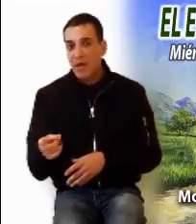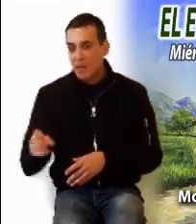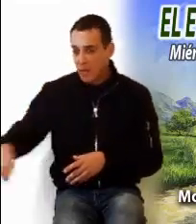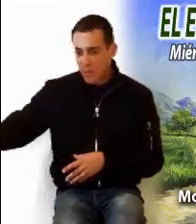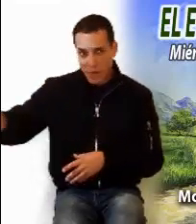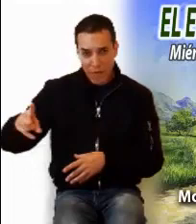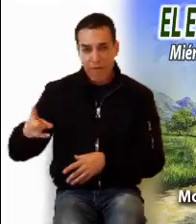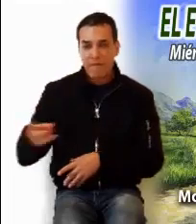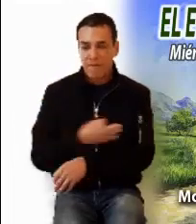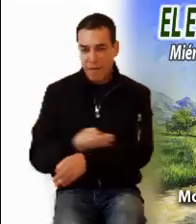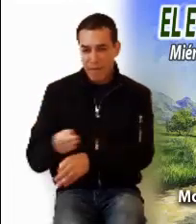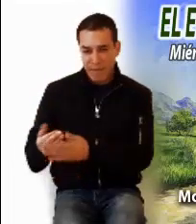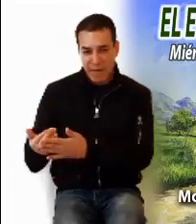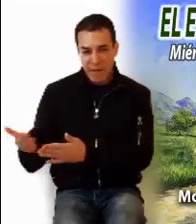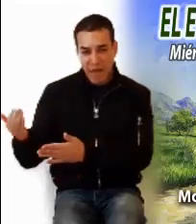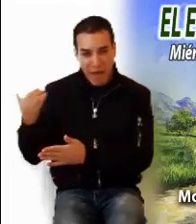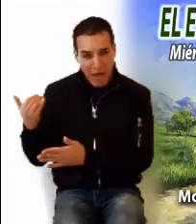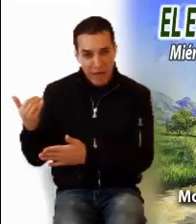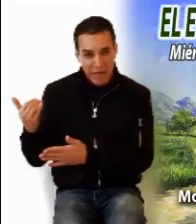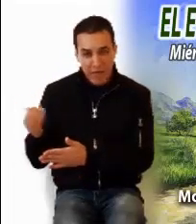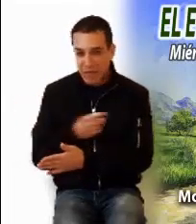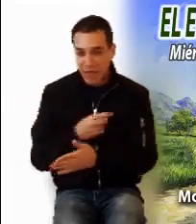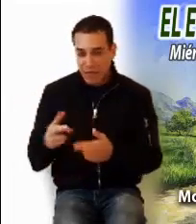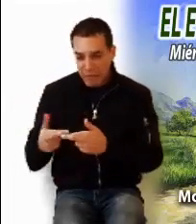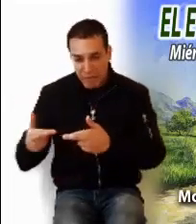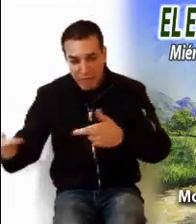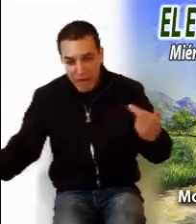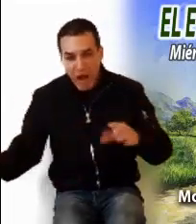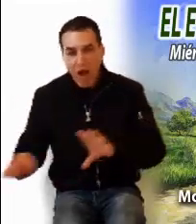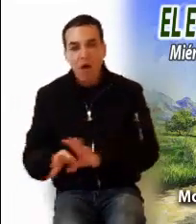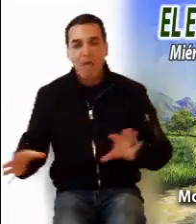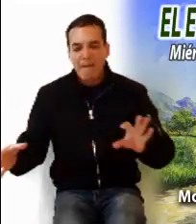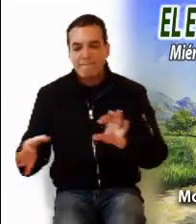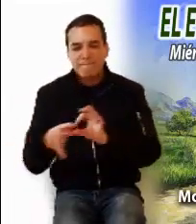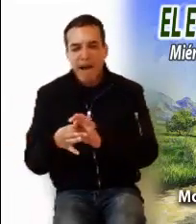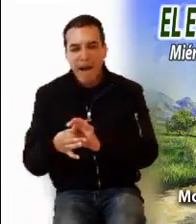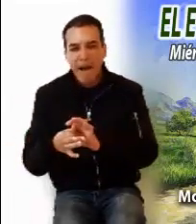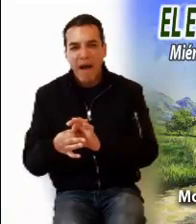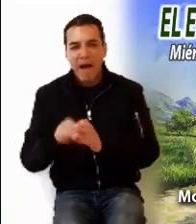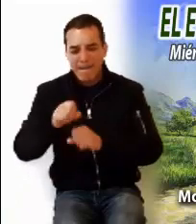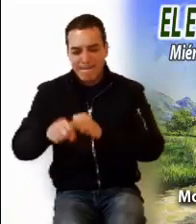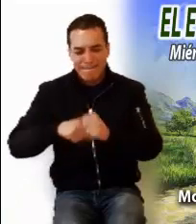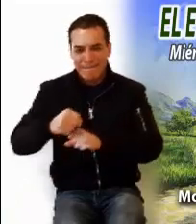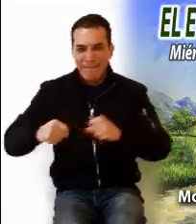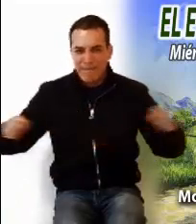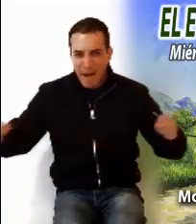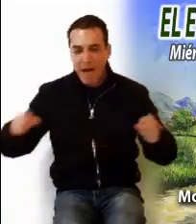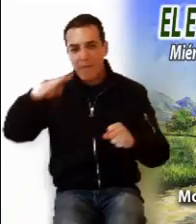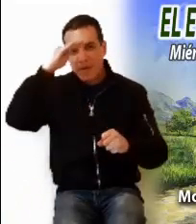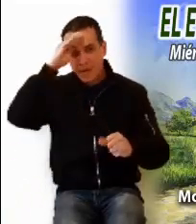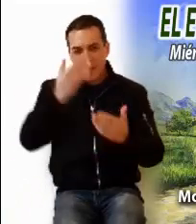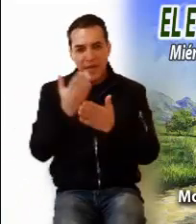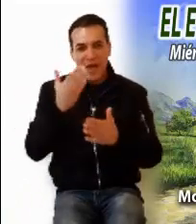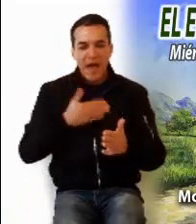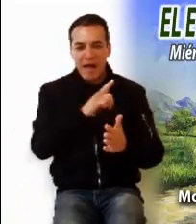lazos familiares, pero estos lazos no deben atar a un pensamiento y a un actuar anquilosado en la